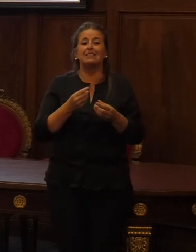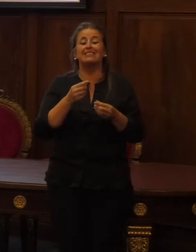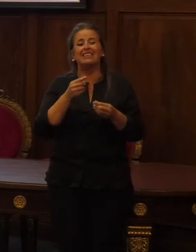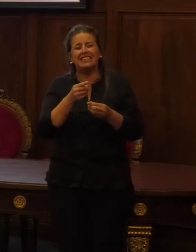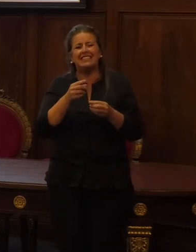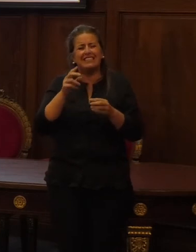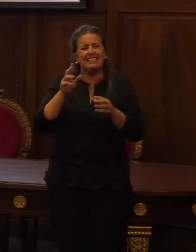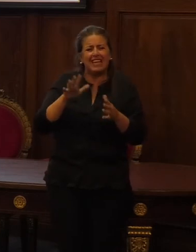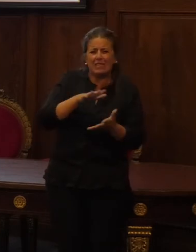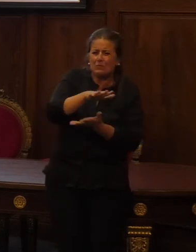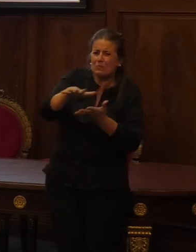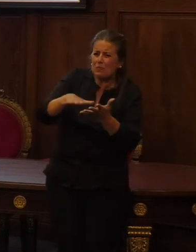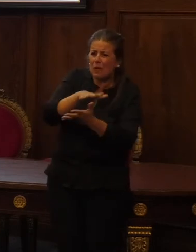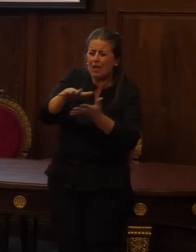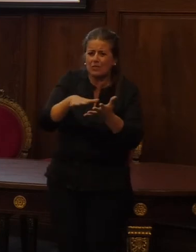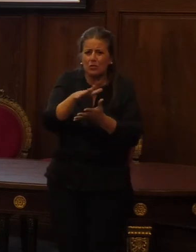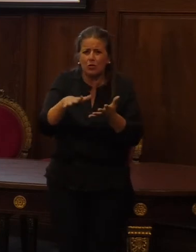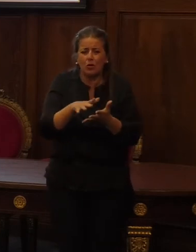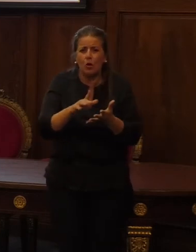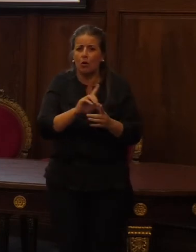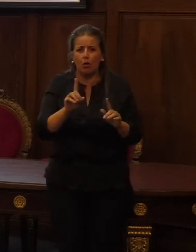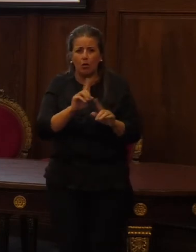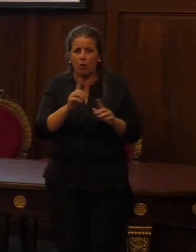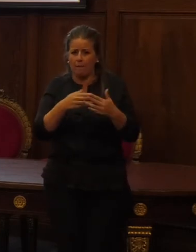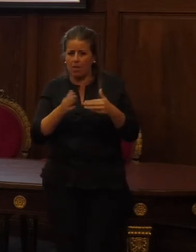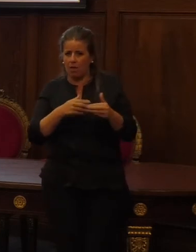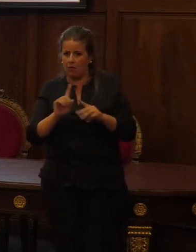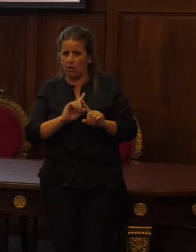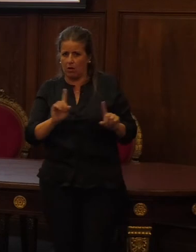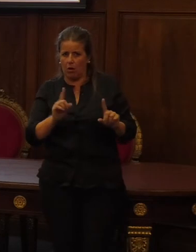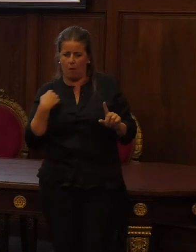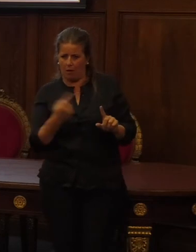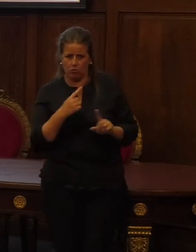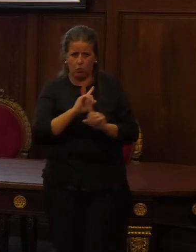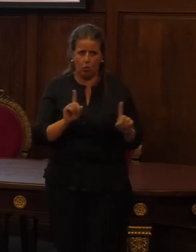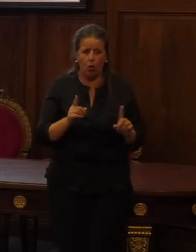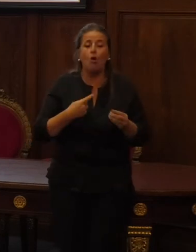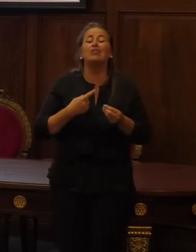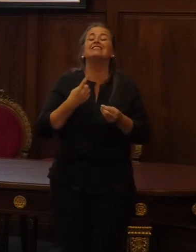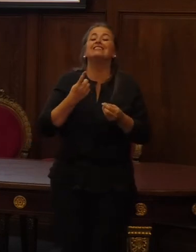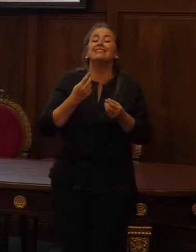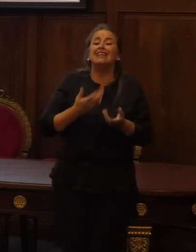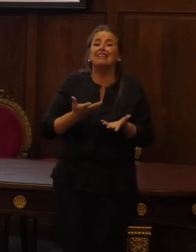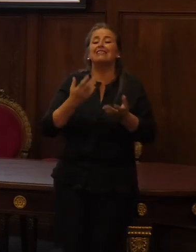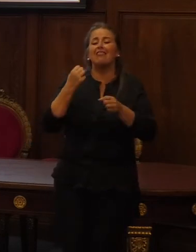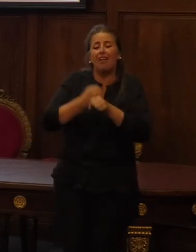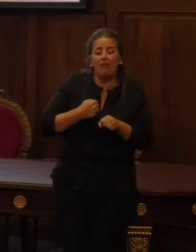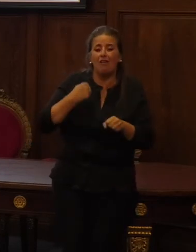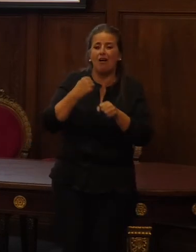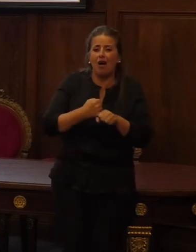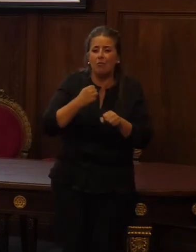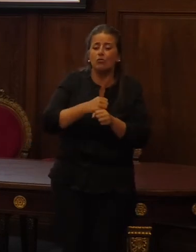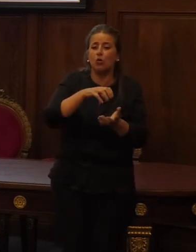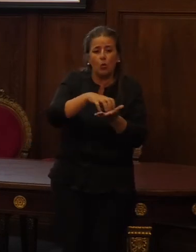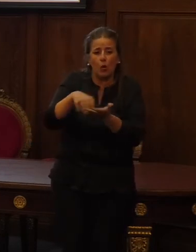Entonces el tema del espacio físico no es metafórico para nosotros. Tuvo que ver cómo trabajamos